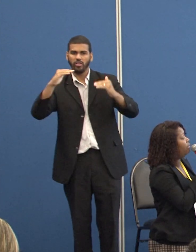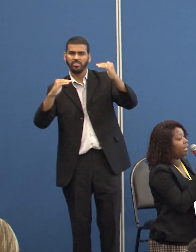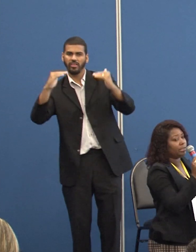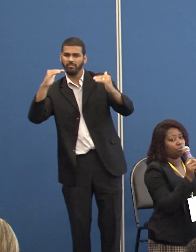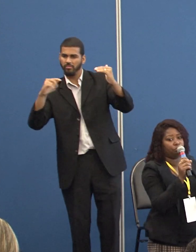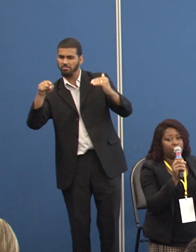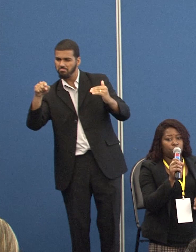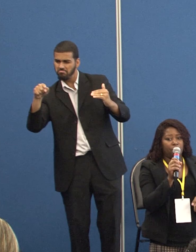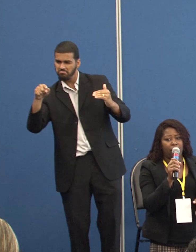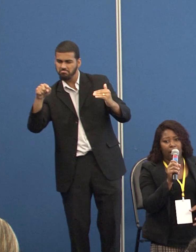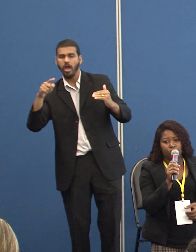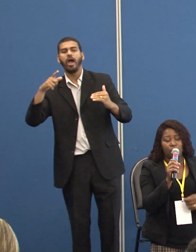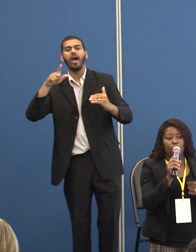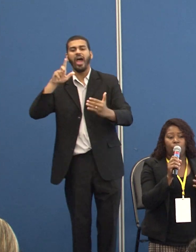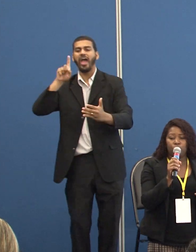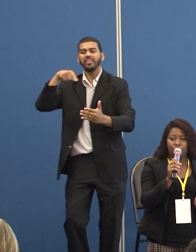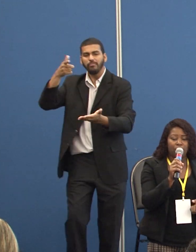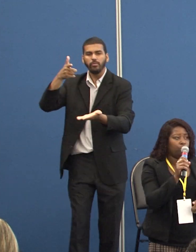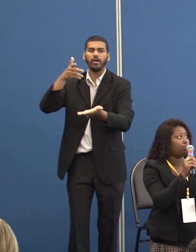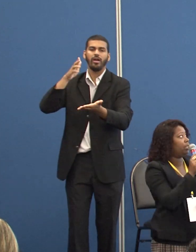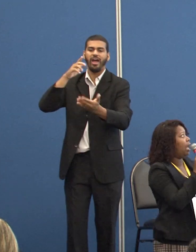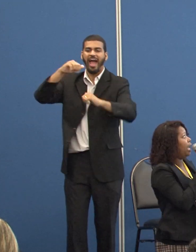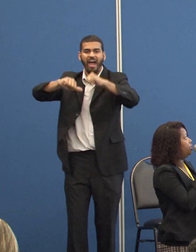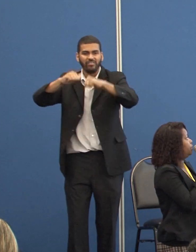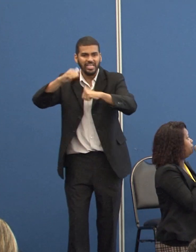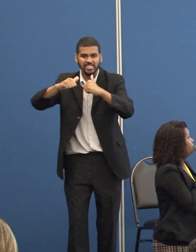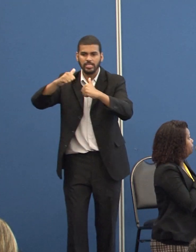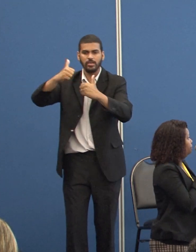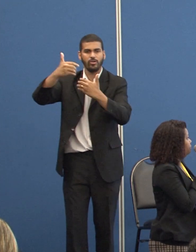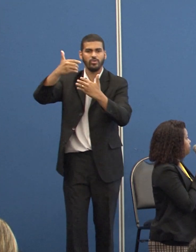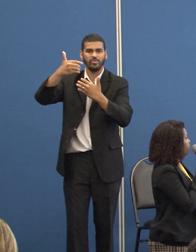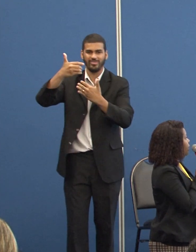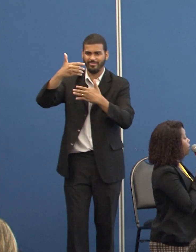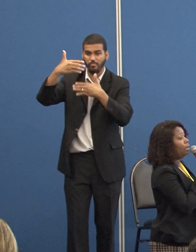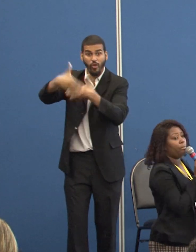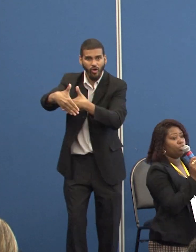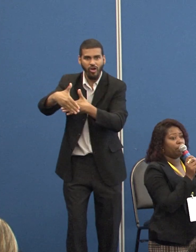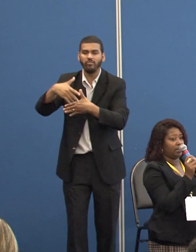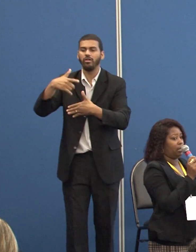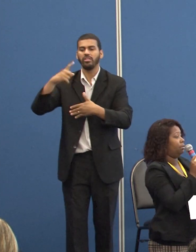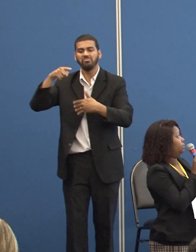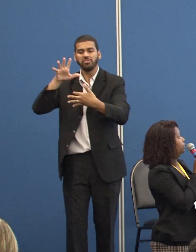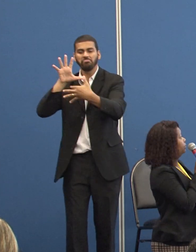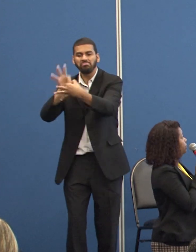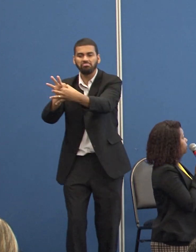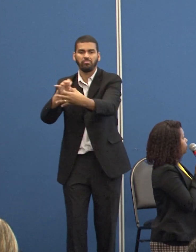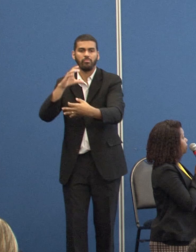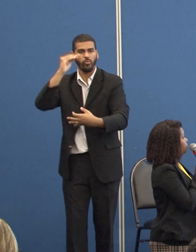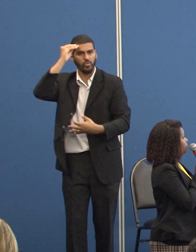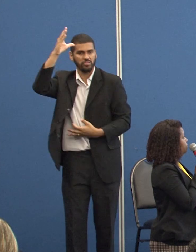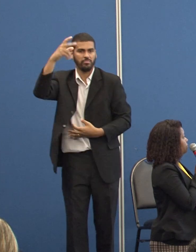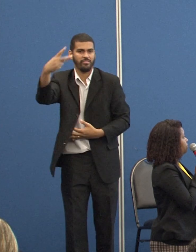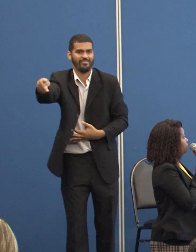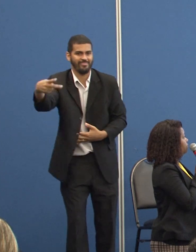de avaliação de final de bimestre ou de final de unidade. Pode passar.